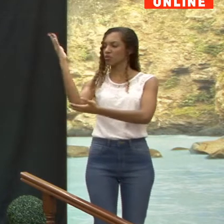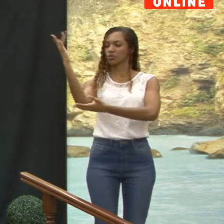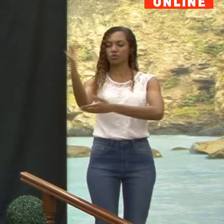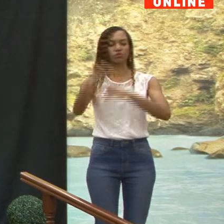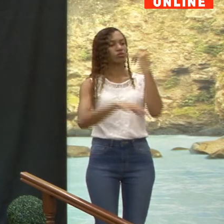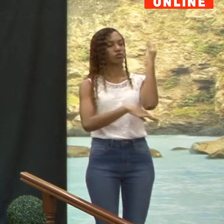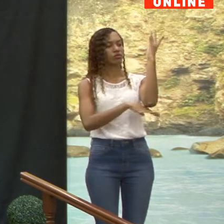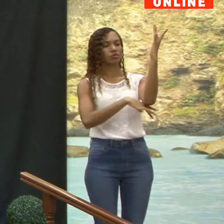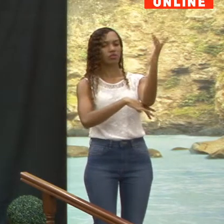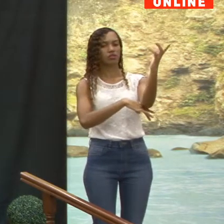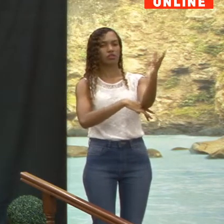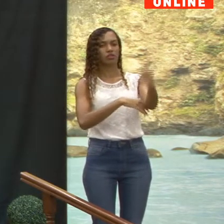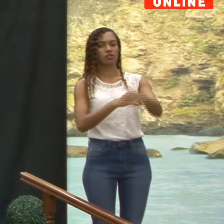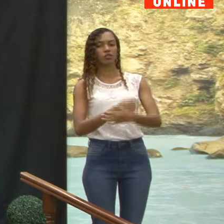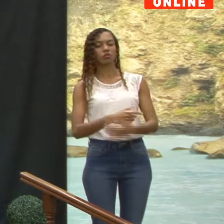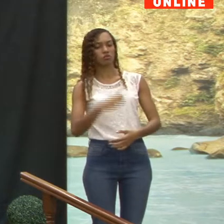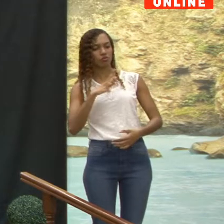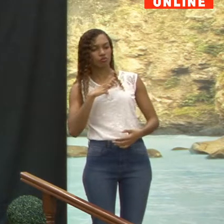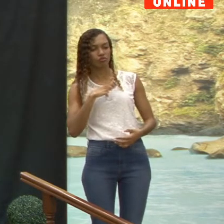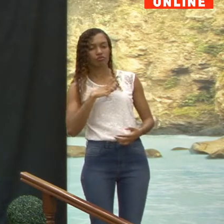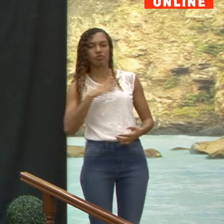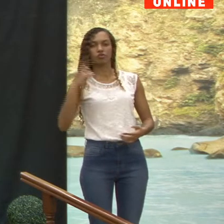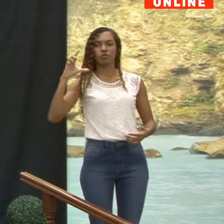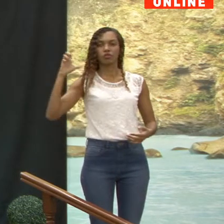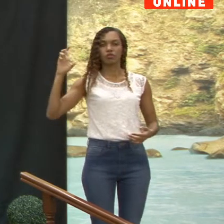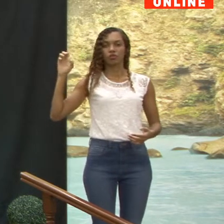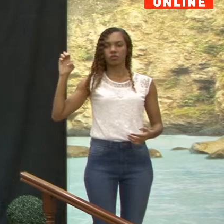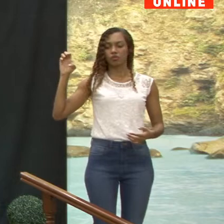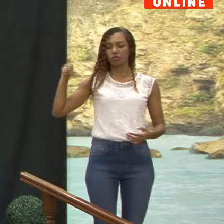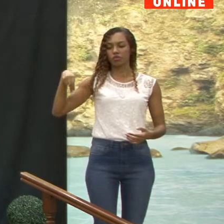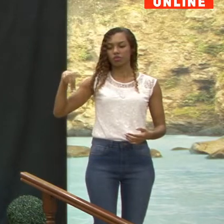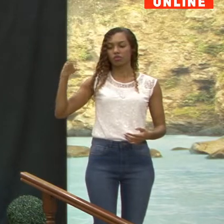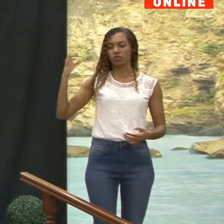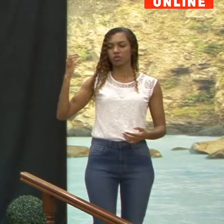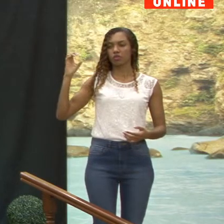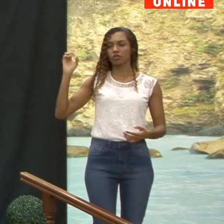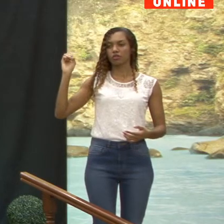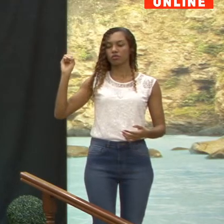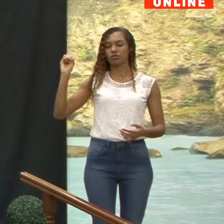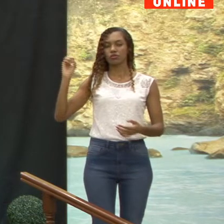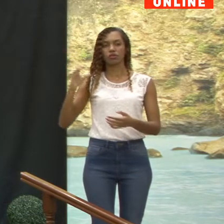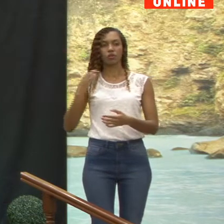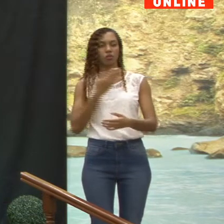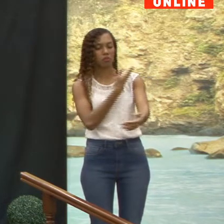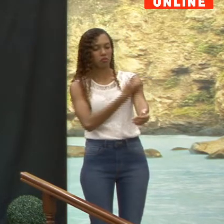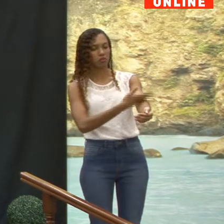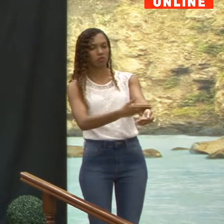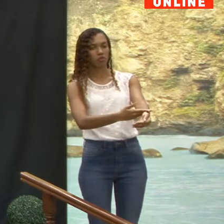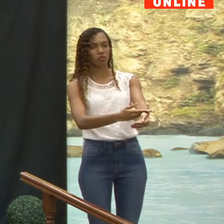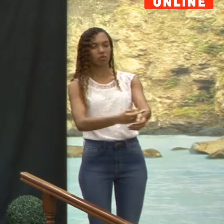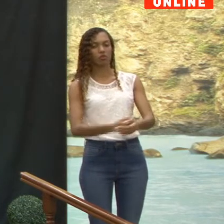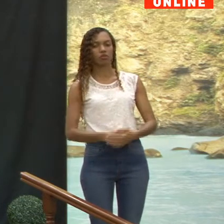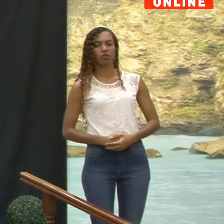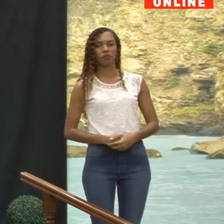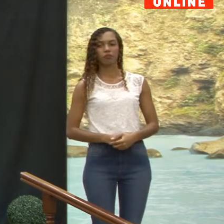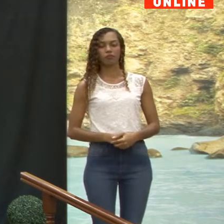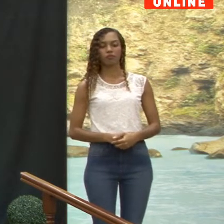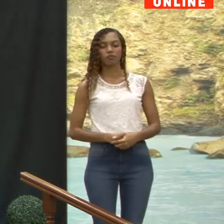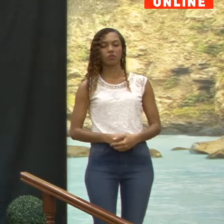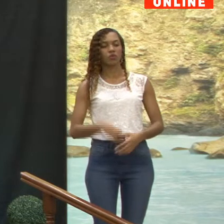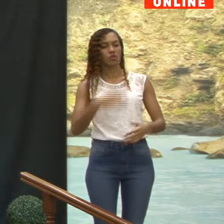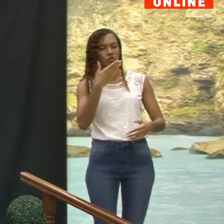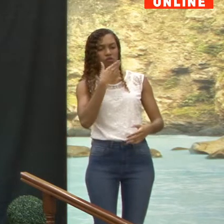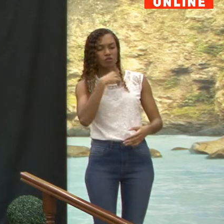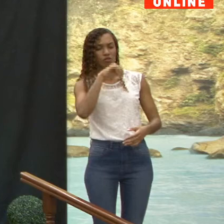braços abertos para o receber. A igreja pós-pandemia é uma